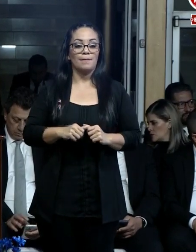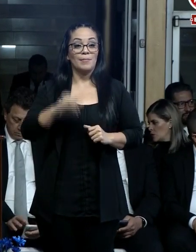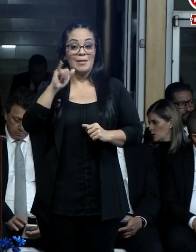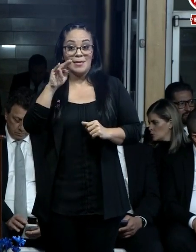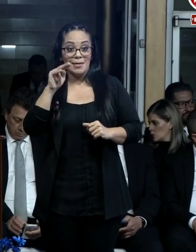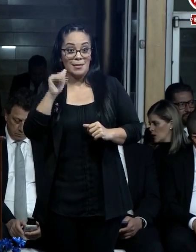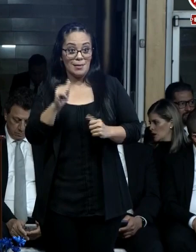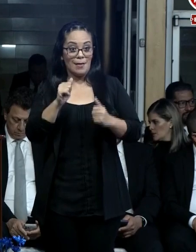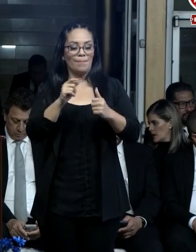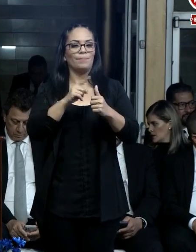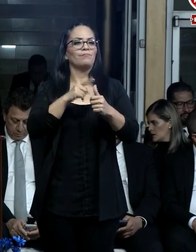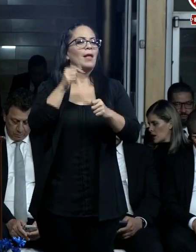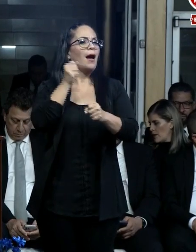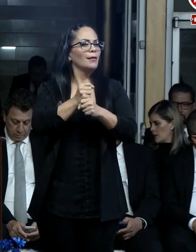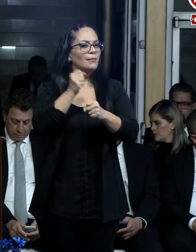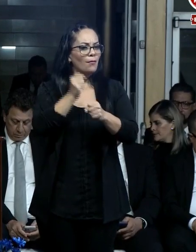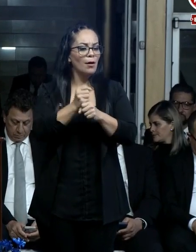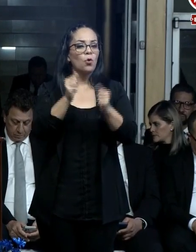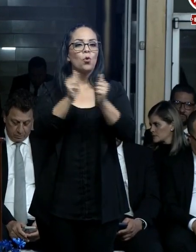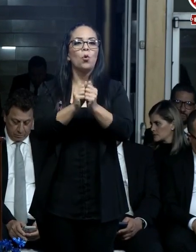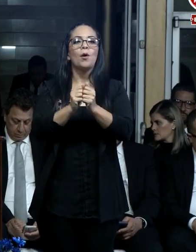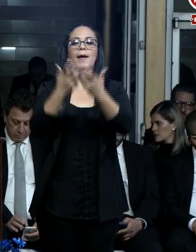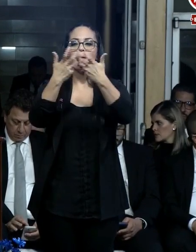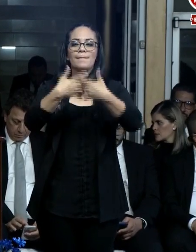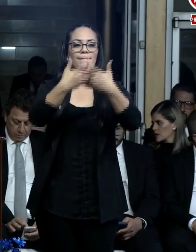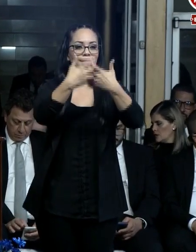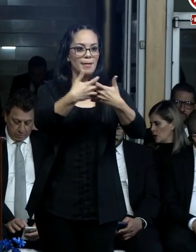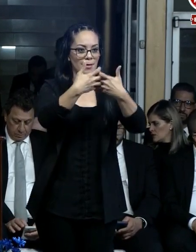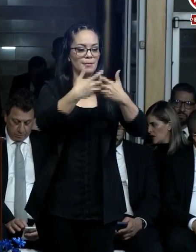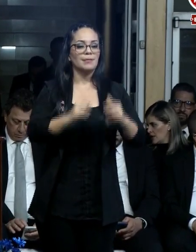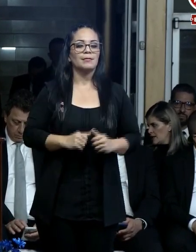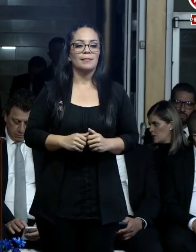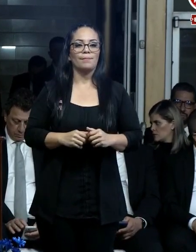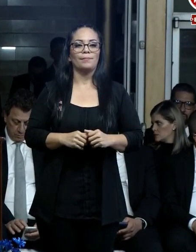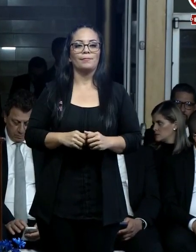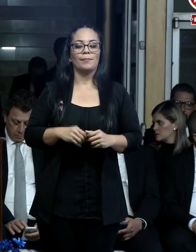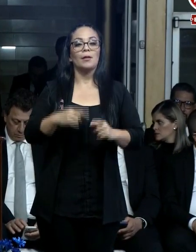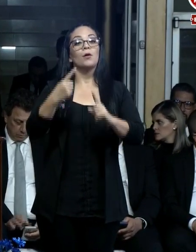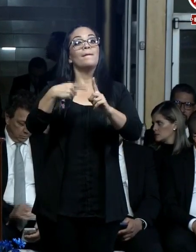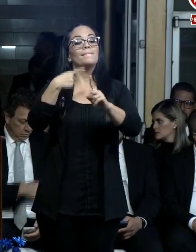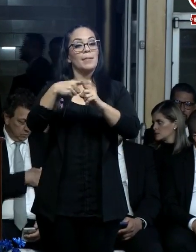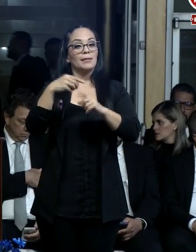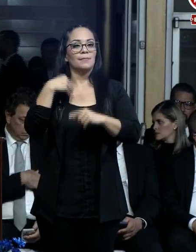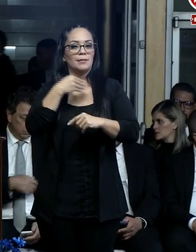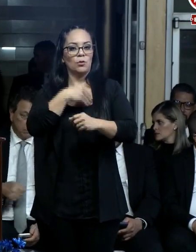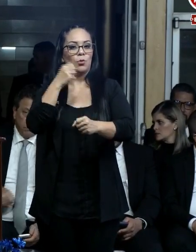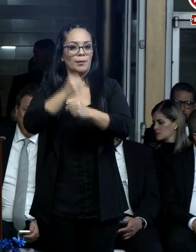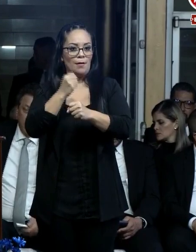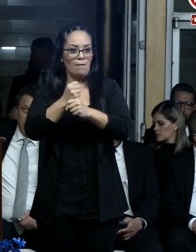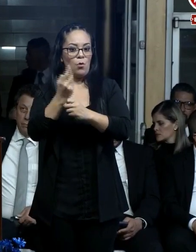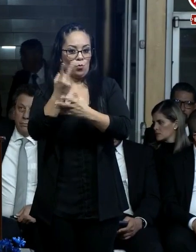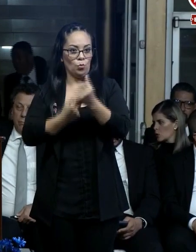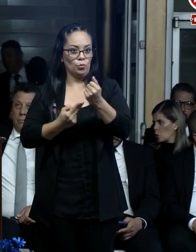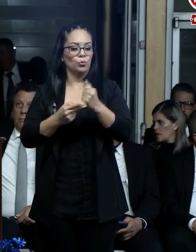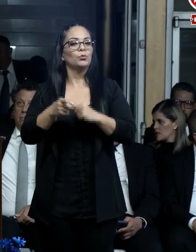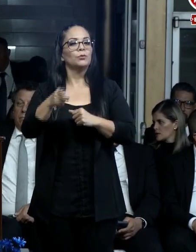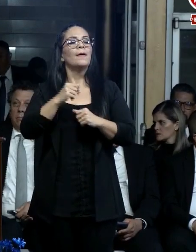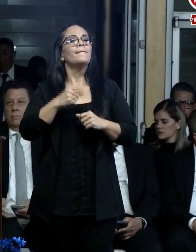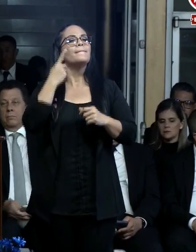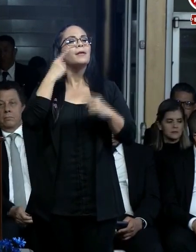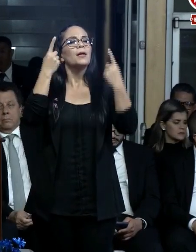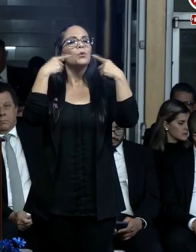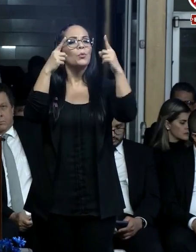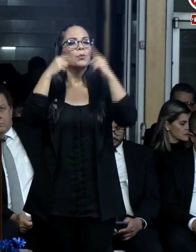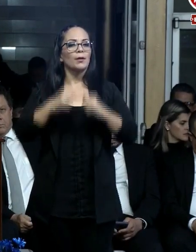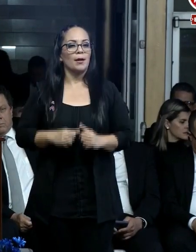INAH ha trabajado con las empresas y junto al Ministerio de Trabajo para